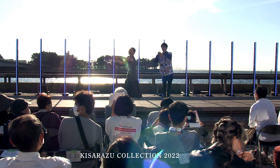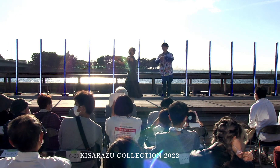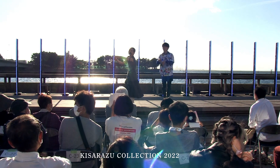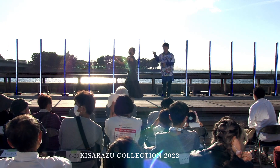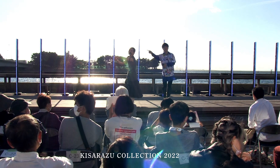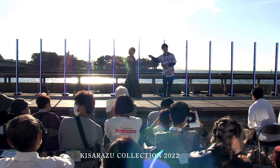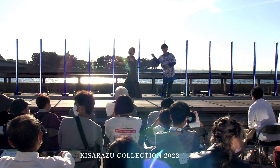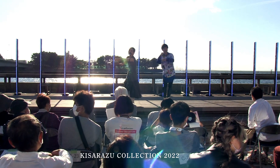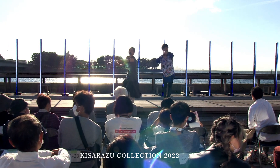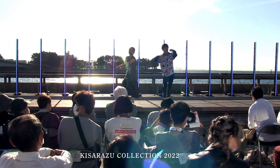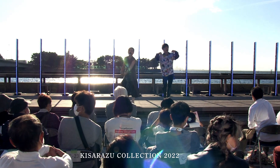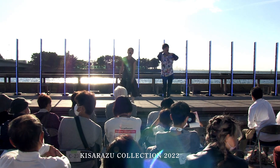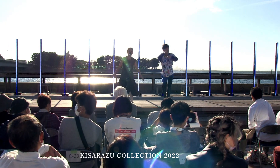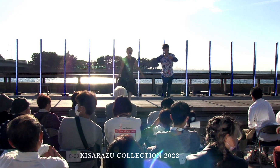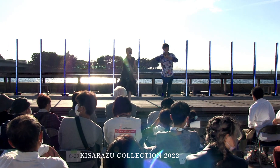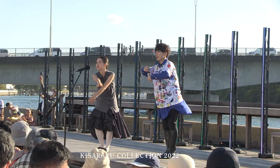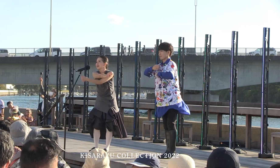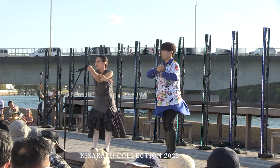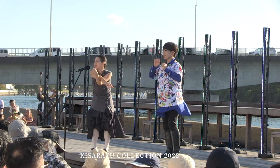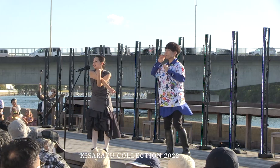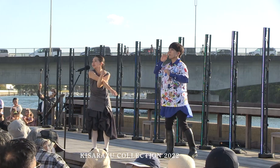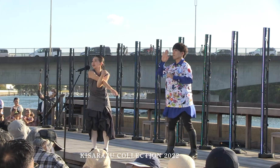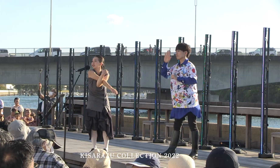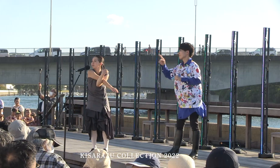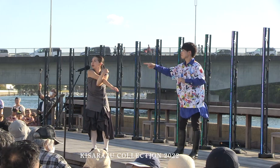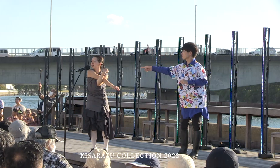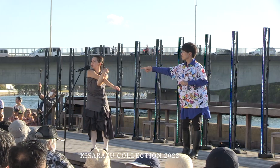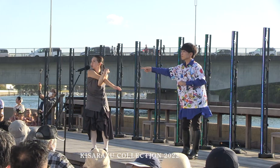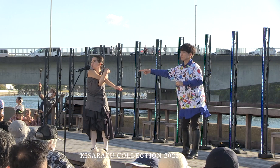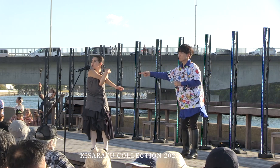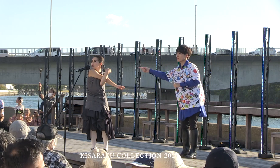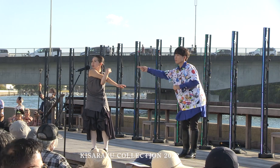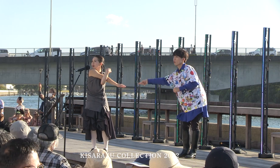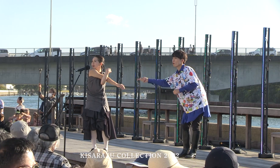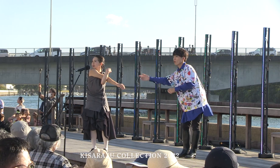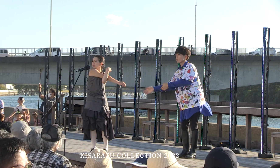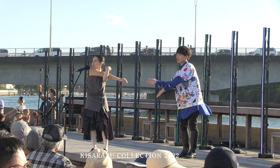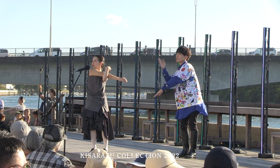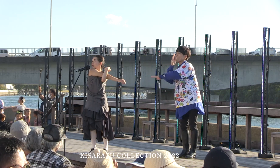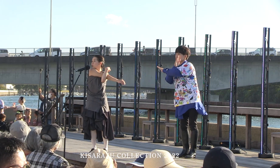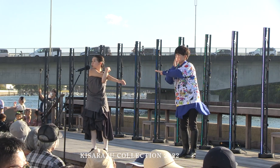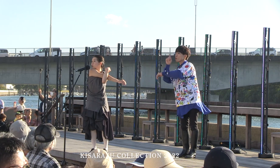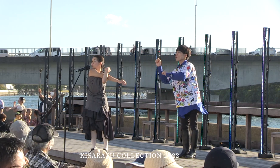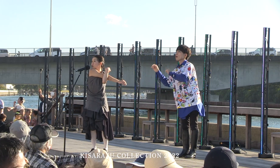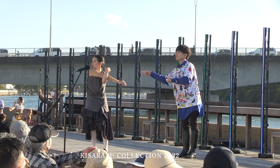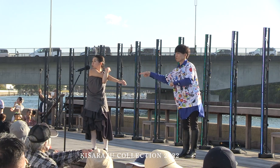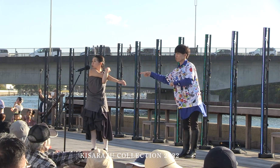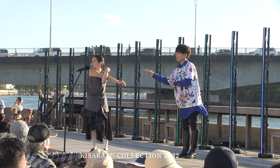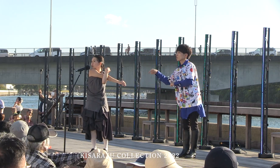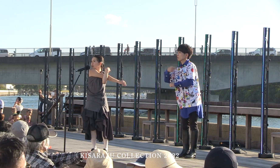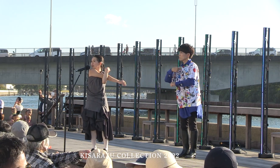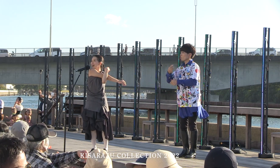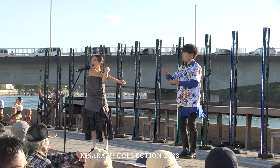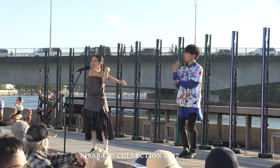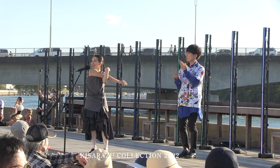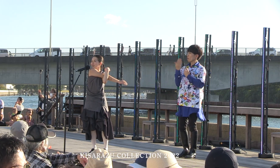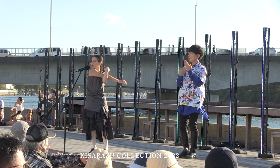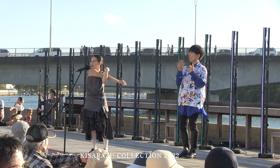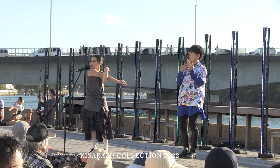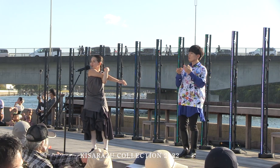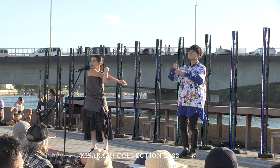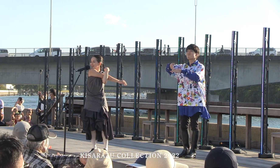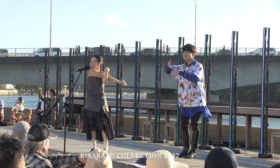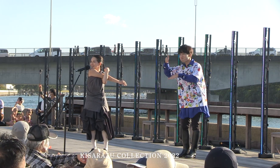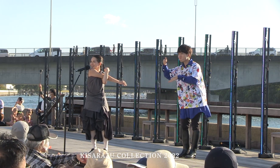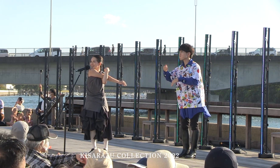はい、反対も気をつけてやってみましょう。左手前からクロスして、前からキャッチして、ぐーっとご自分の方に寄せて、ありが